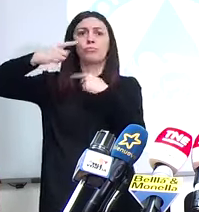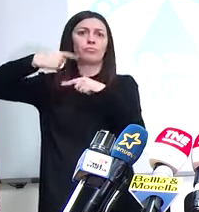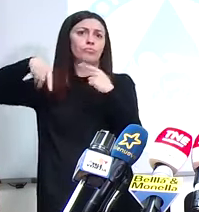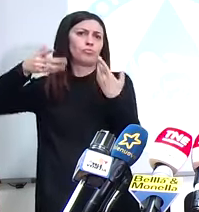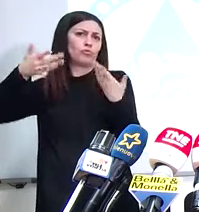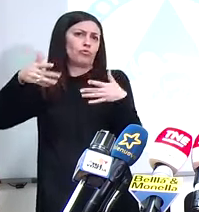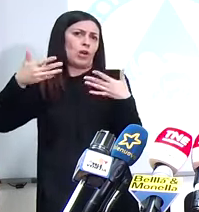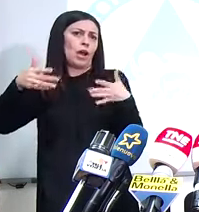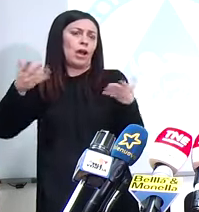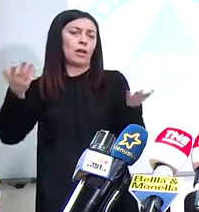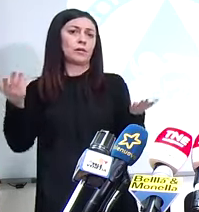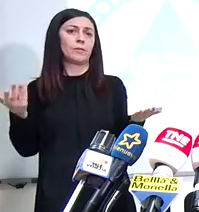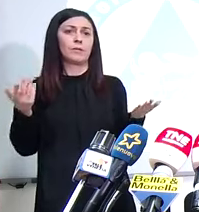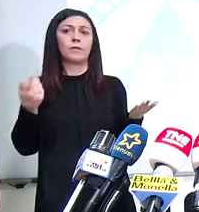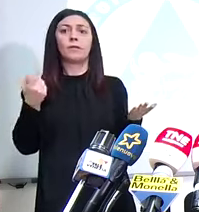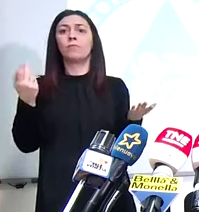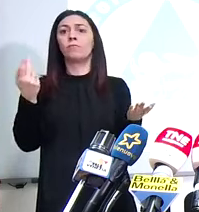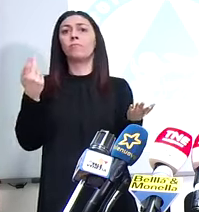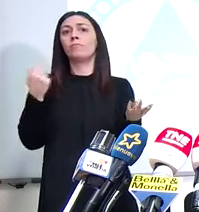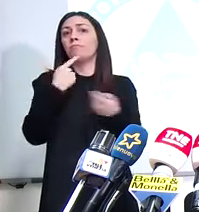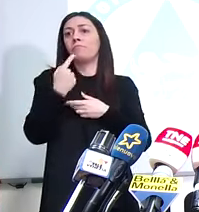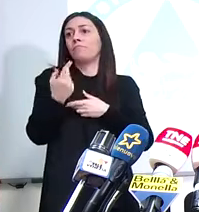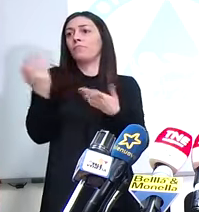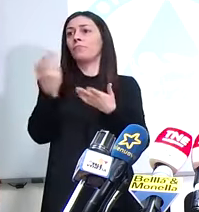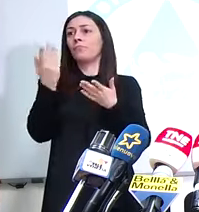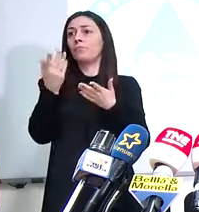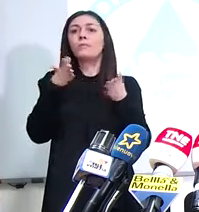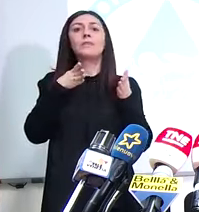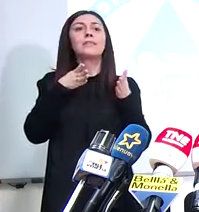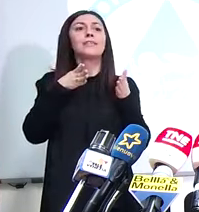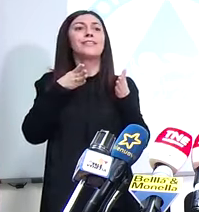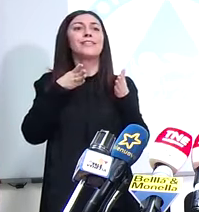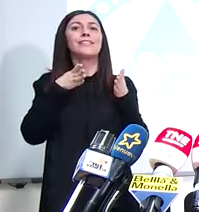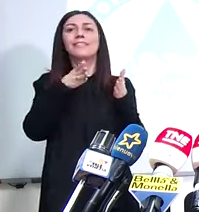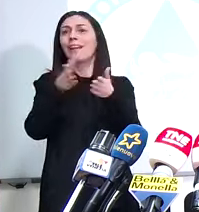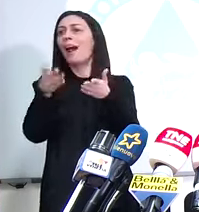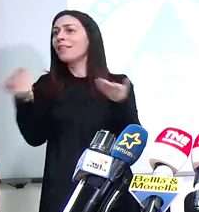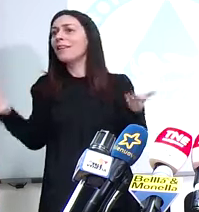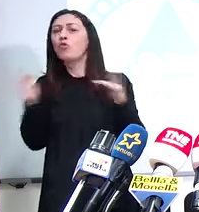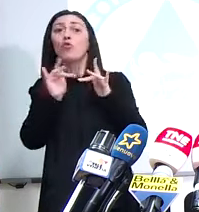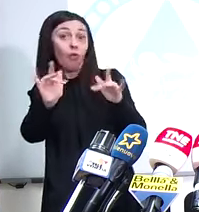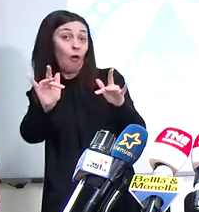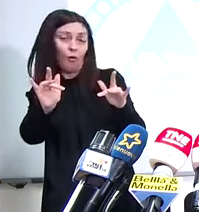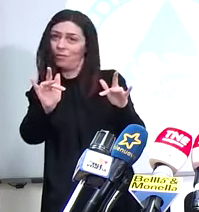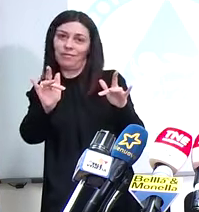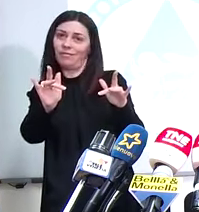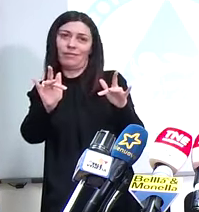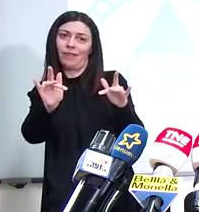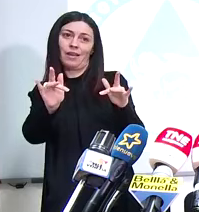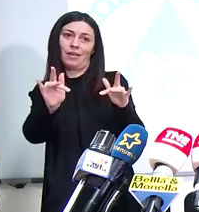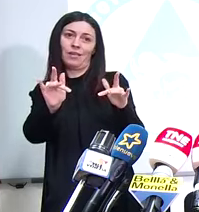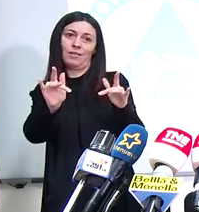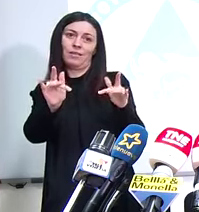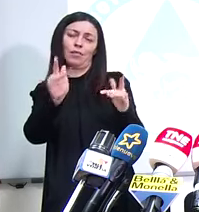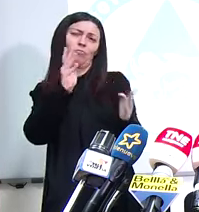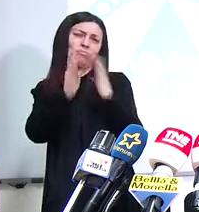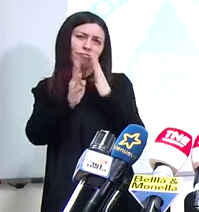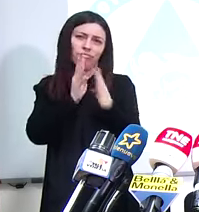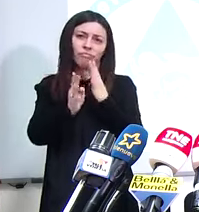dire che abbiamo in strade vuote vuol dire cosa parlare di vista nel senso che le strade sono piene lo sono state anche quella zona arancione